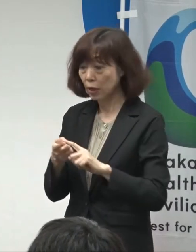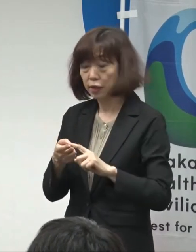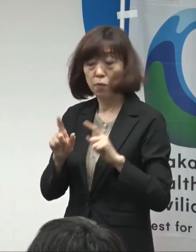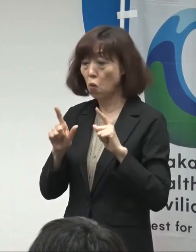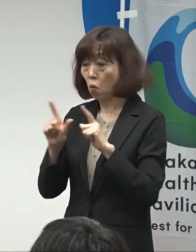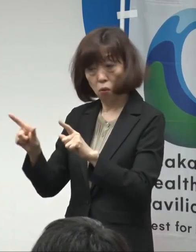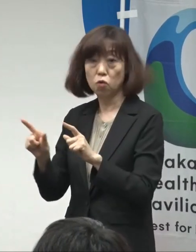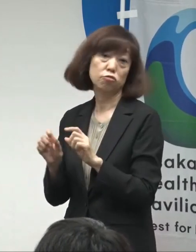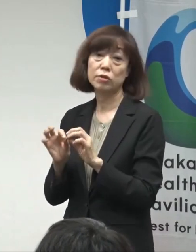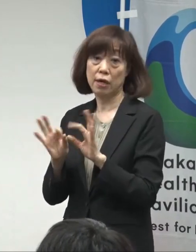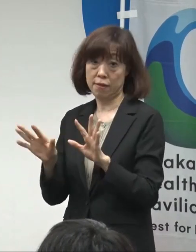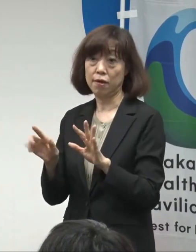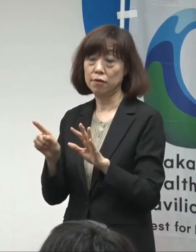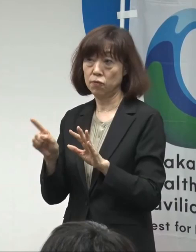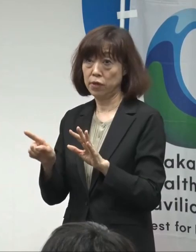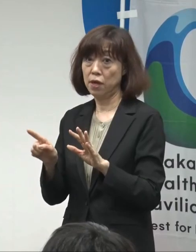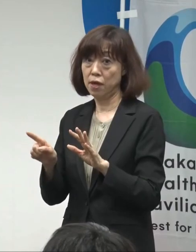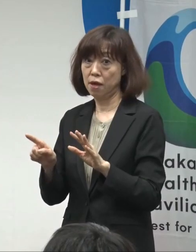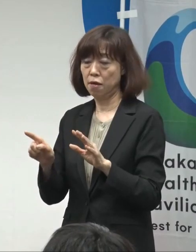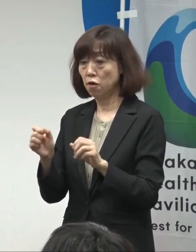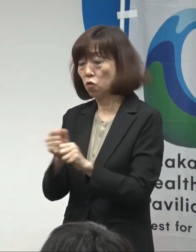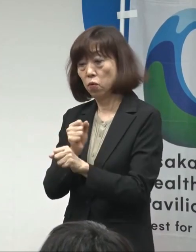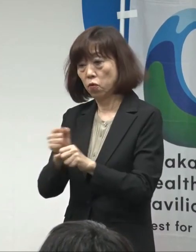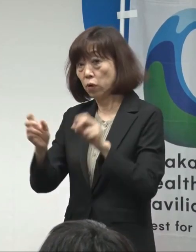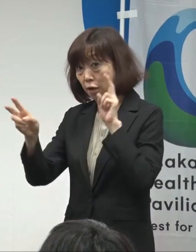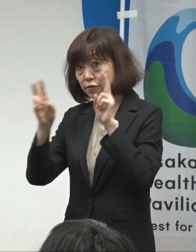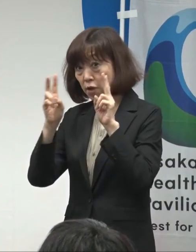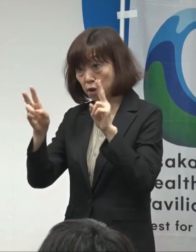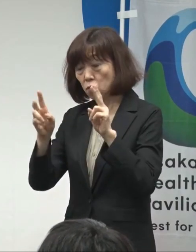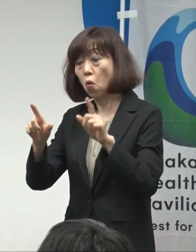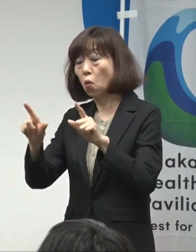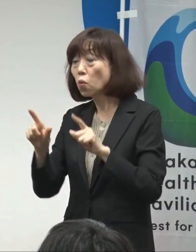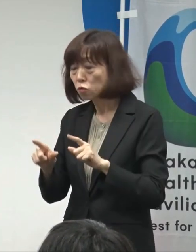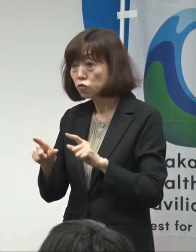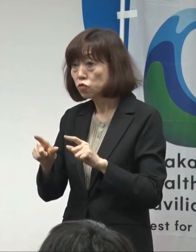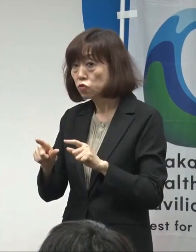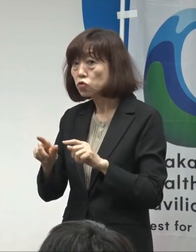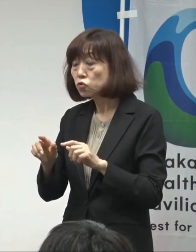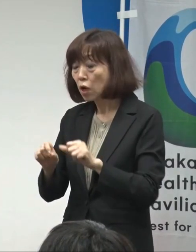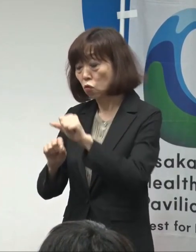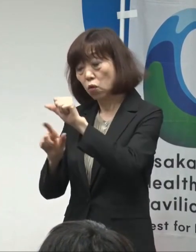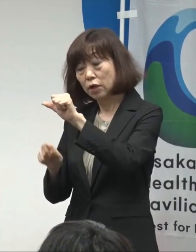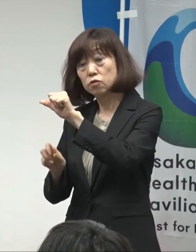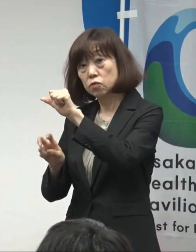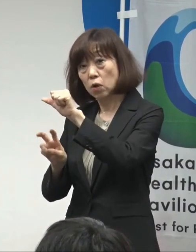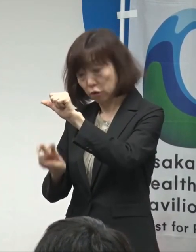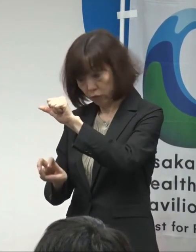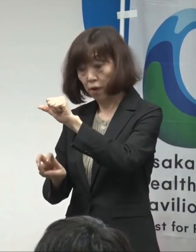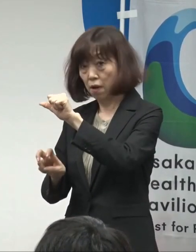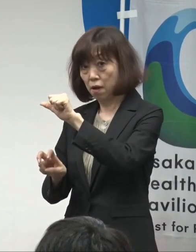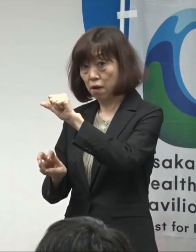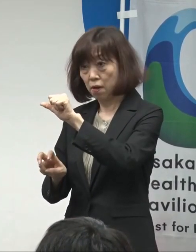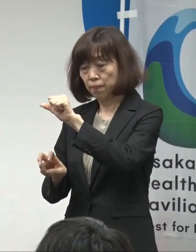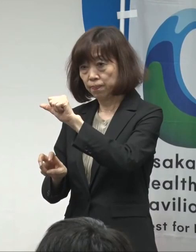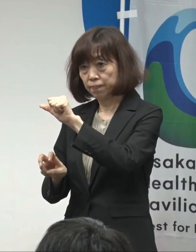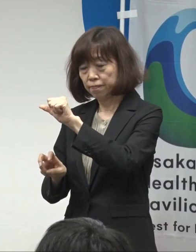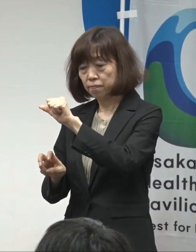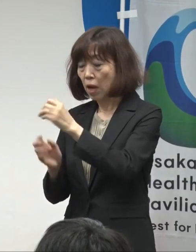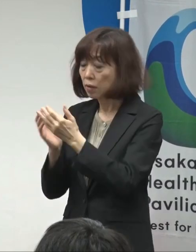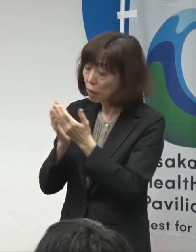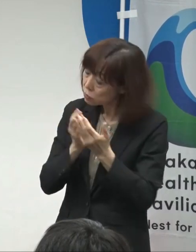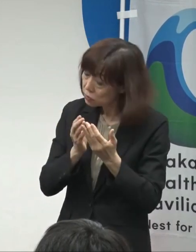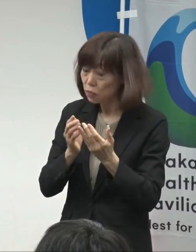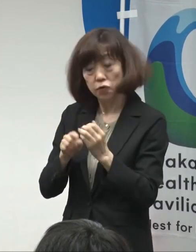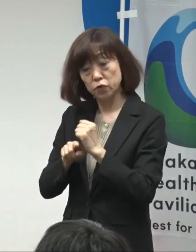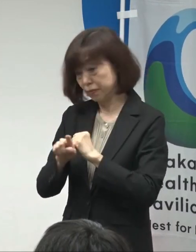の、施工業者から報告を受けたのは、今月の20日だったということで、まあ、隠蔽の意図はなかったというふうに説明